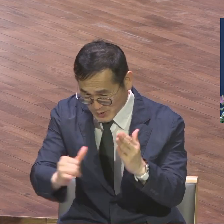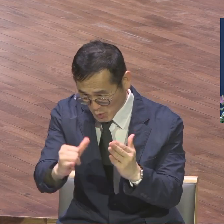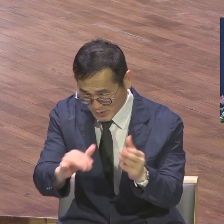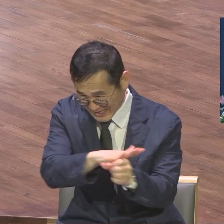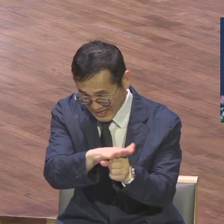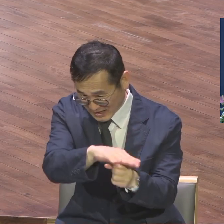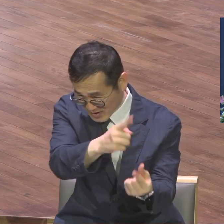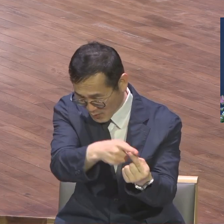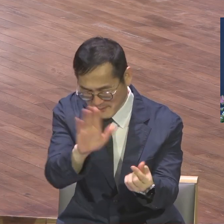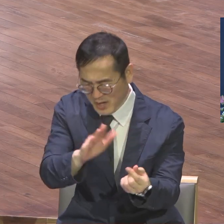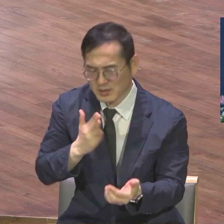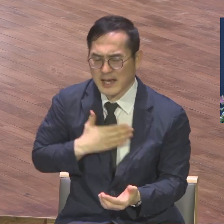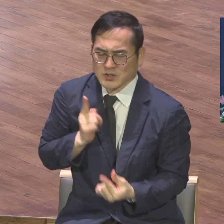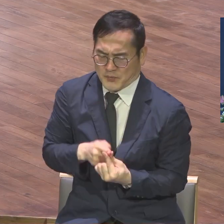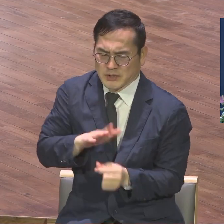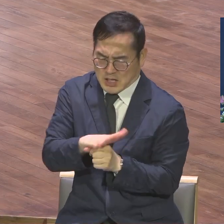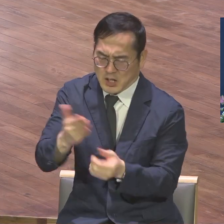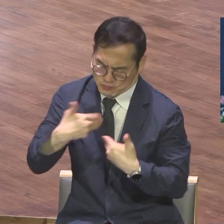사랑해.